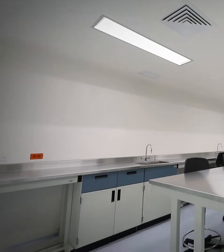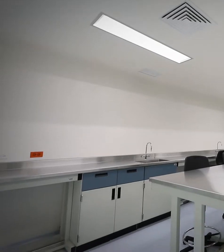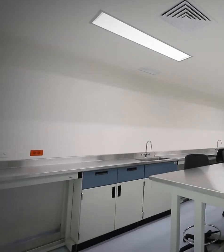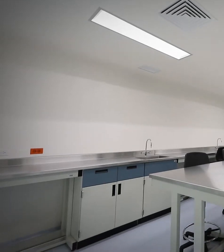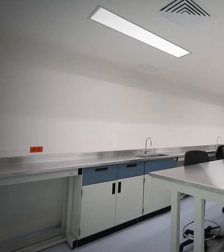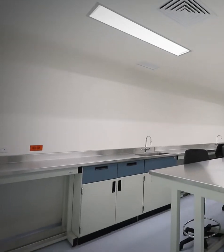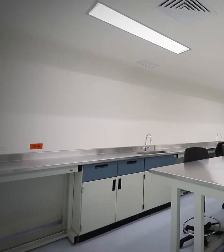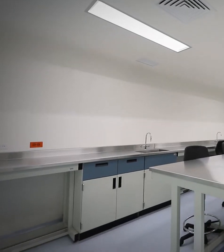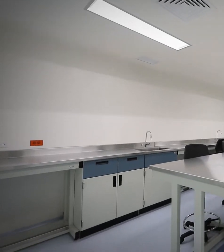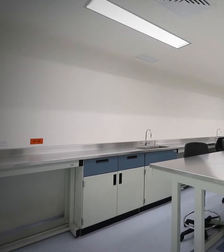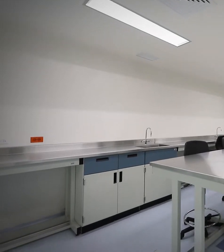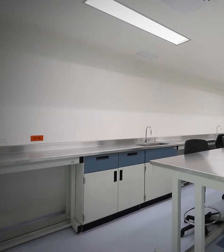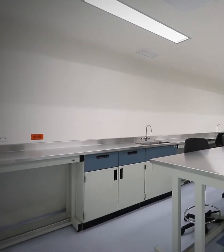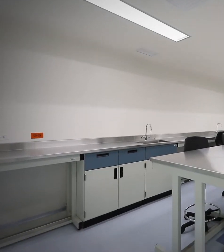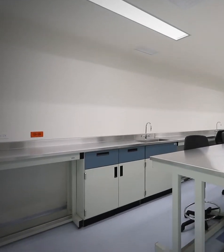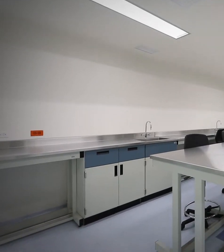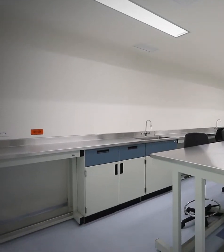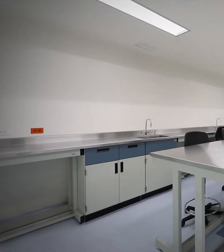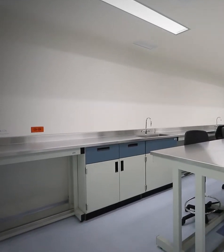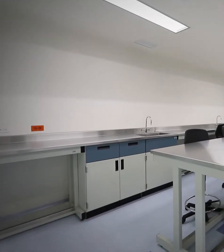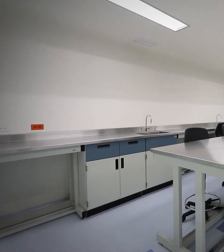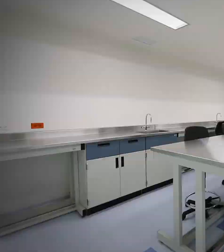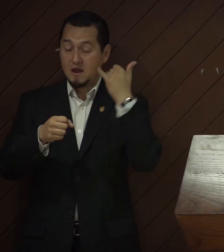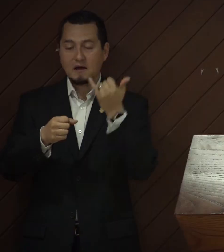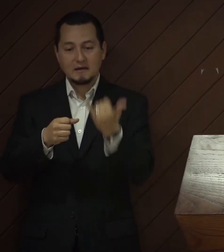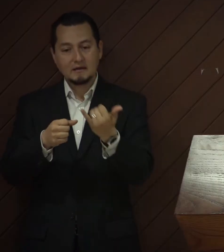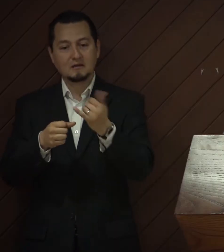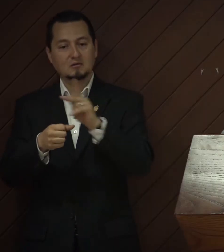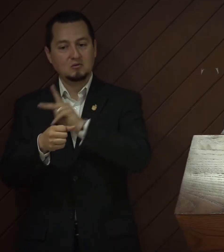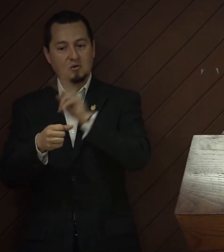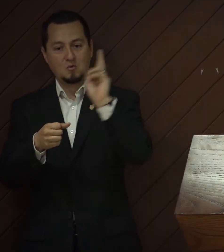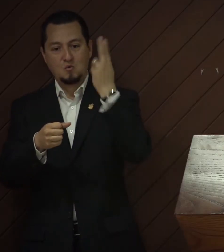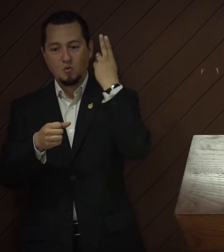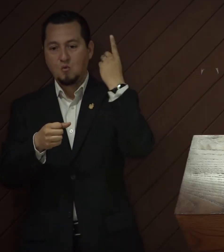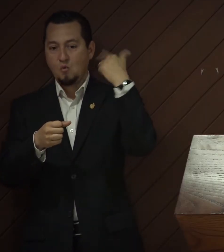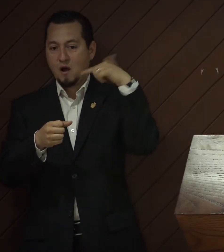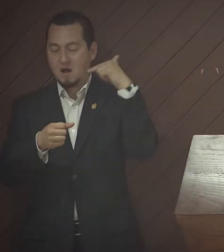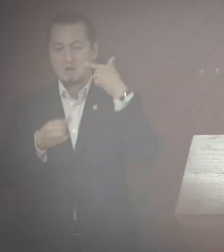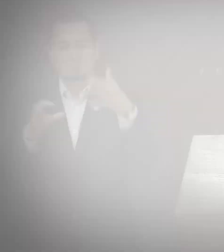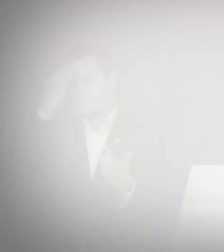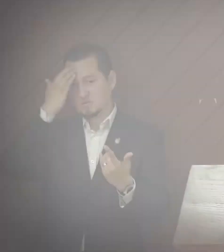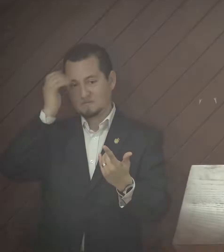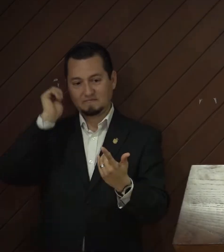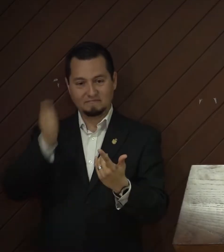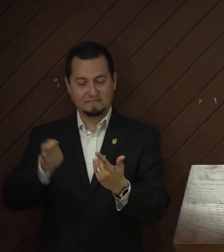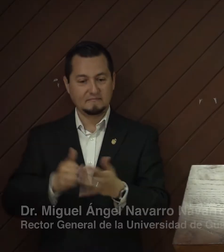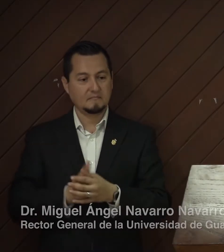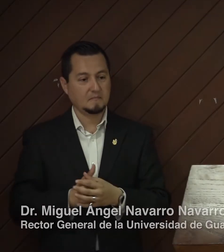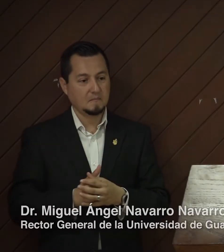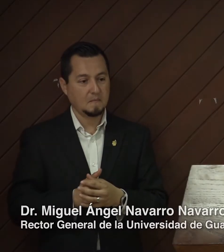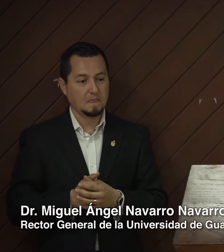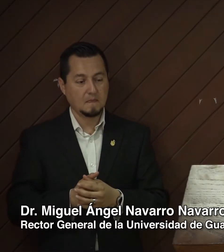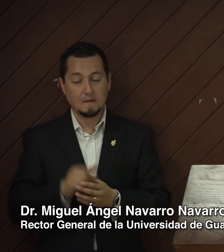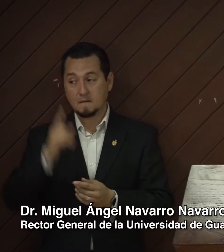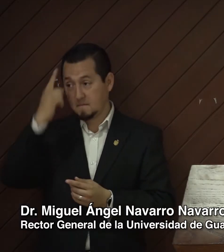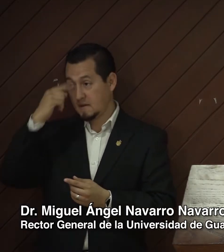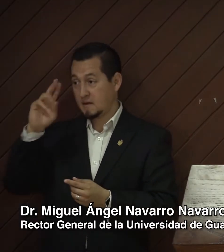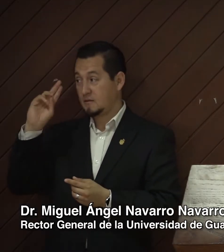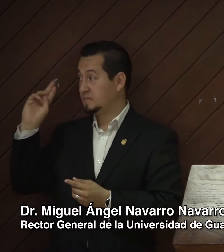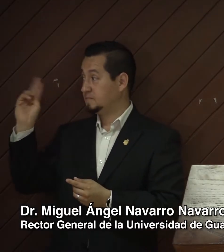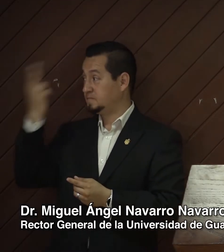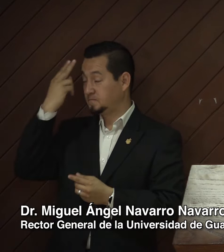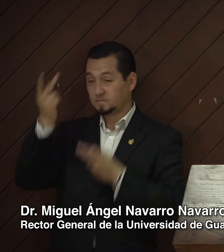mancuerna institucional, el Hospital Civil de Guadalajara y nuestra Universidad de Guadalajara. Para la universidad